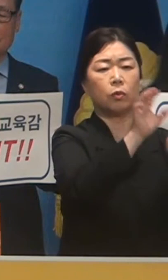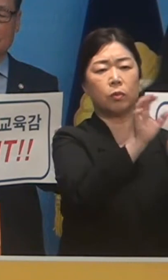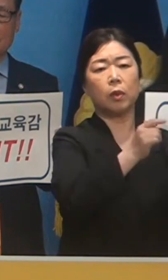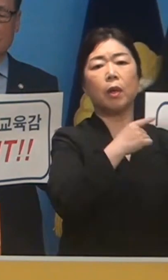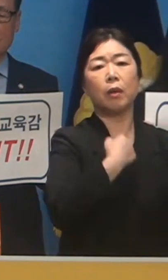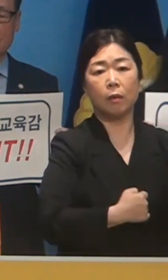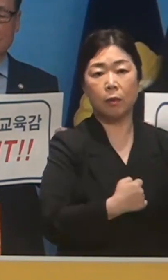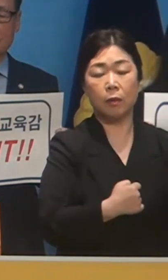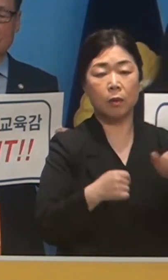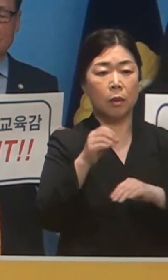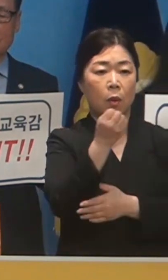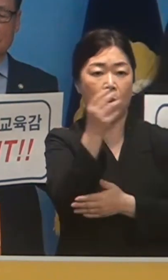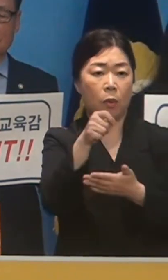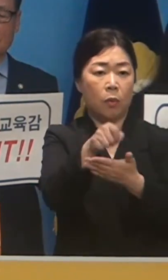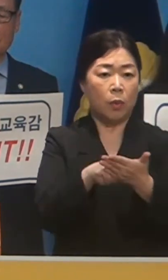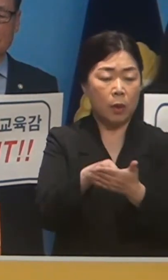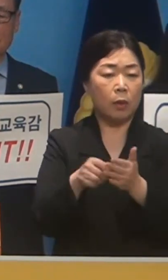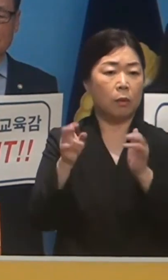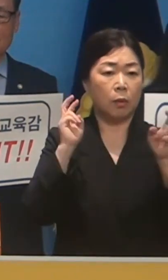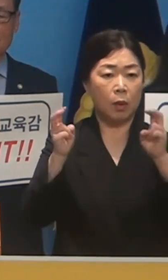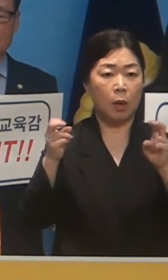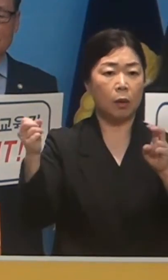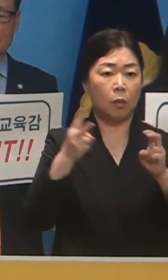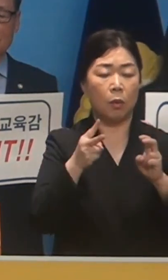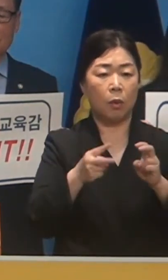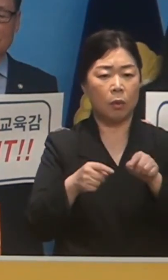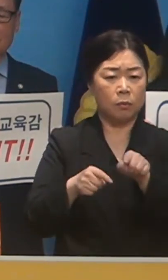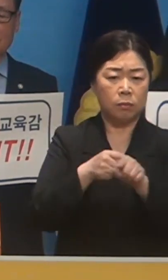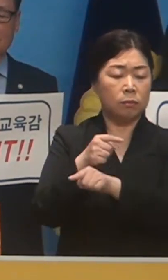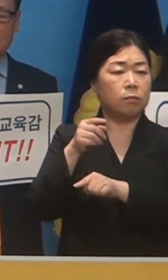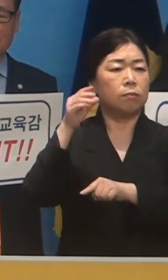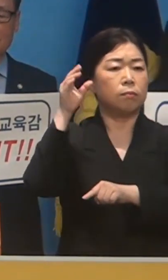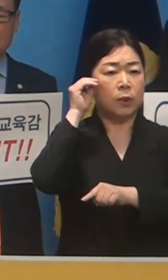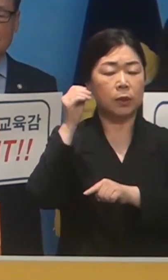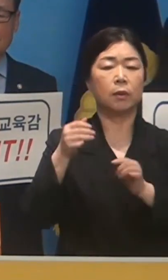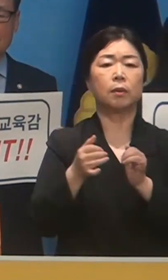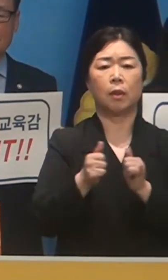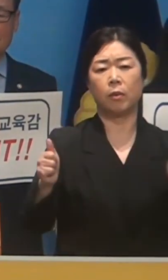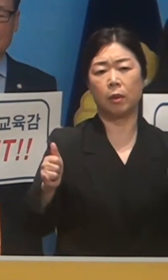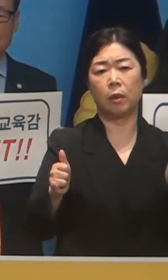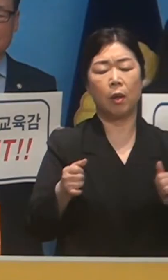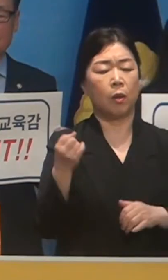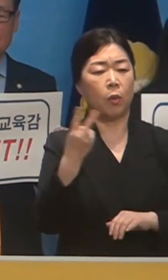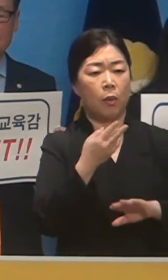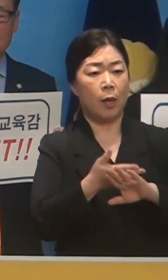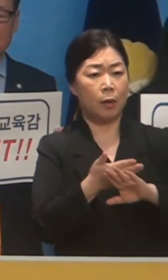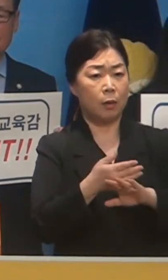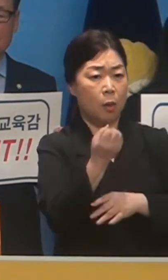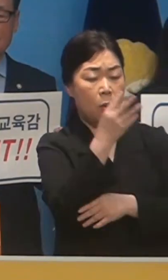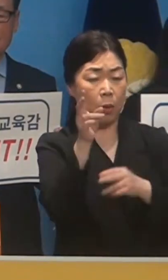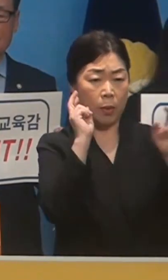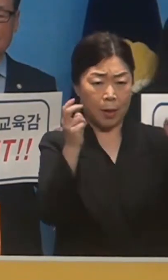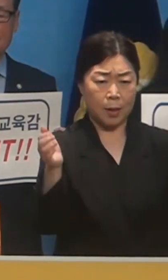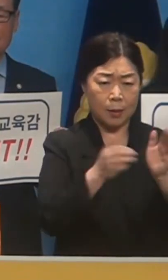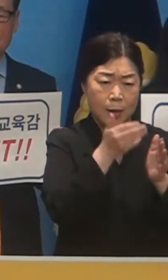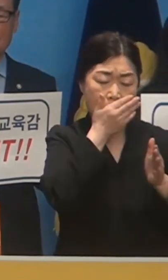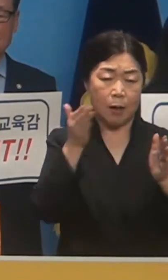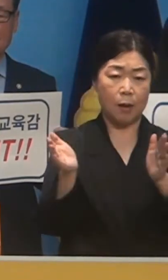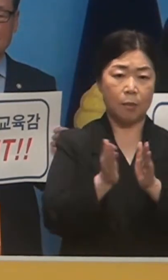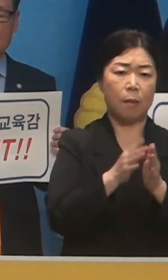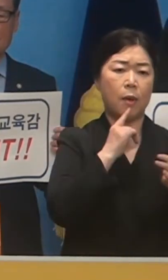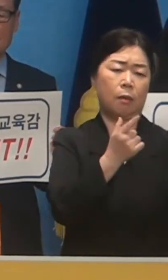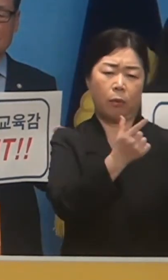언론사와 그에 부하내동하는 몰지각한 기타 언론사들까지 한